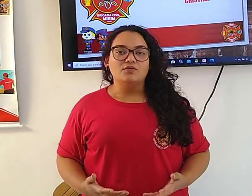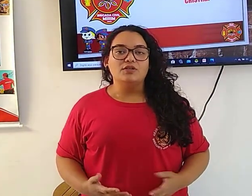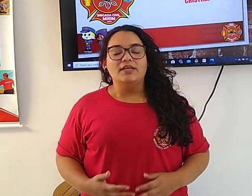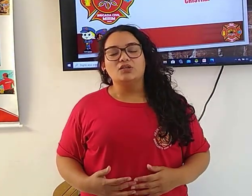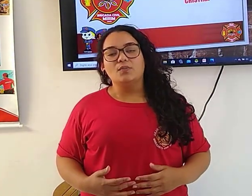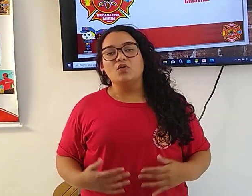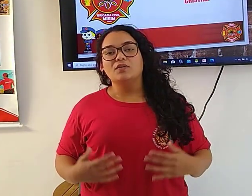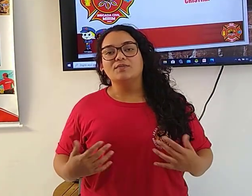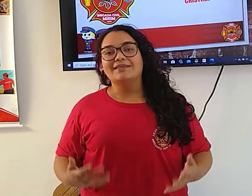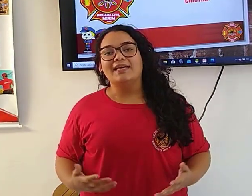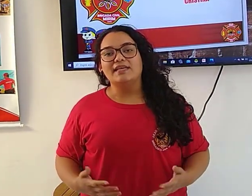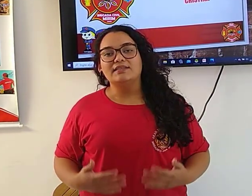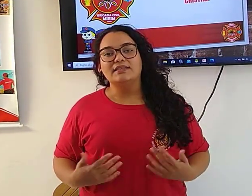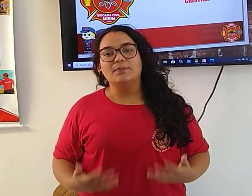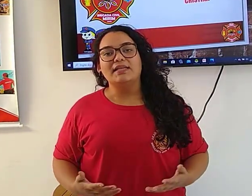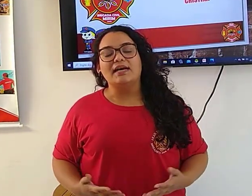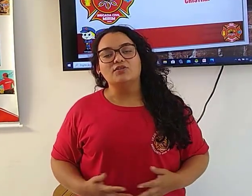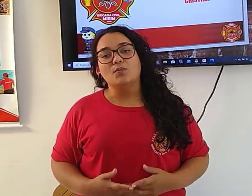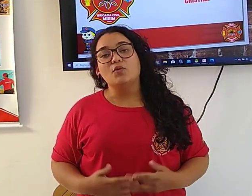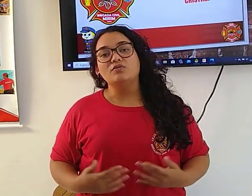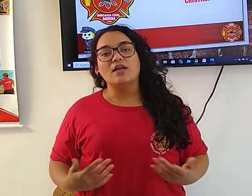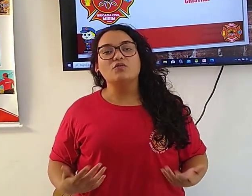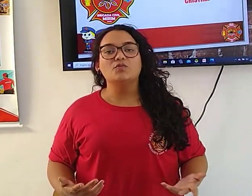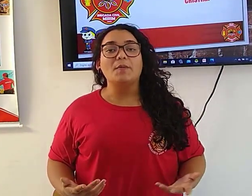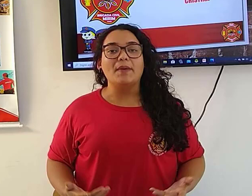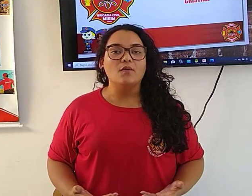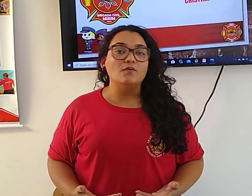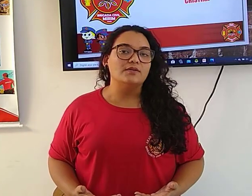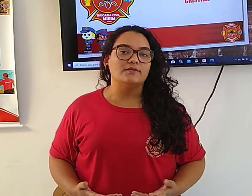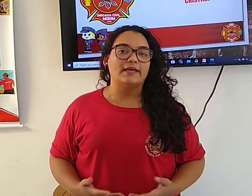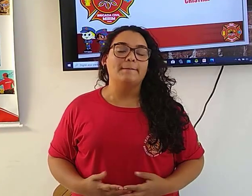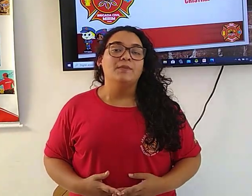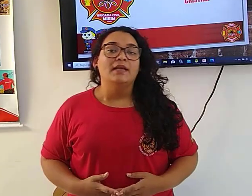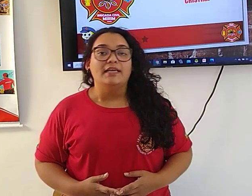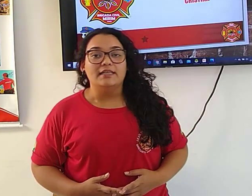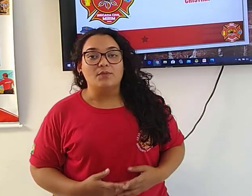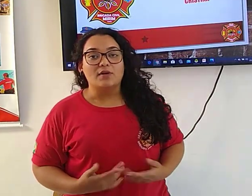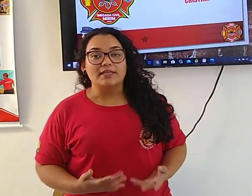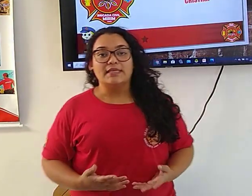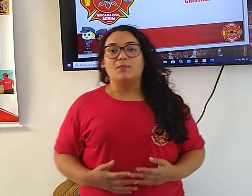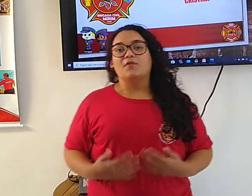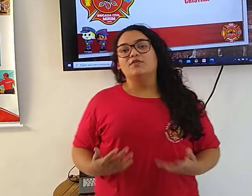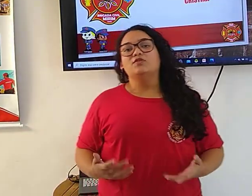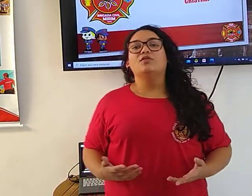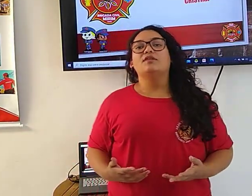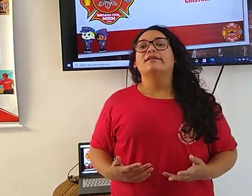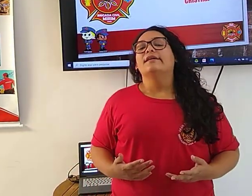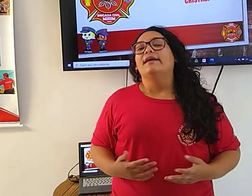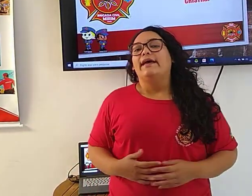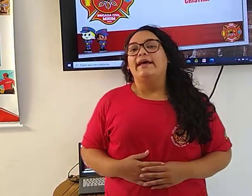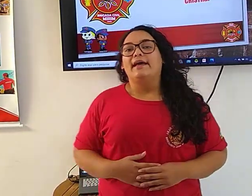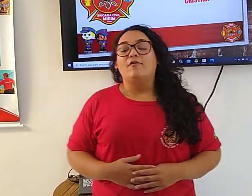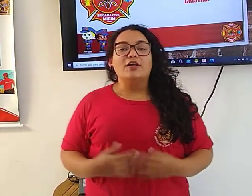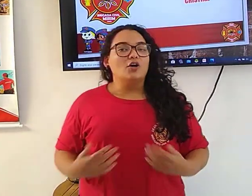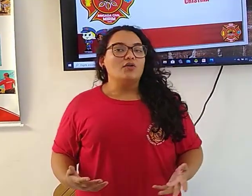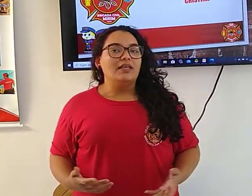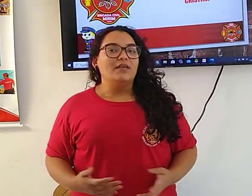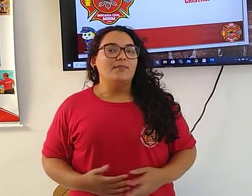sobre algumas matérias disciplinares que muitos alunos me perguntam, né? Então, por exemplo, professora, eu adoro Libras, mas eu tenho